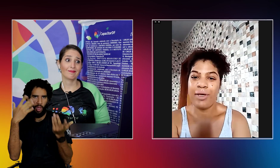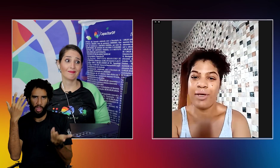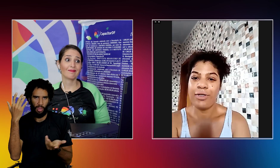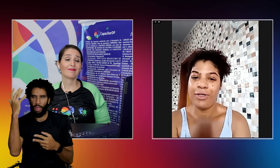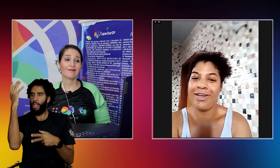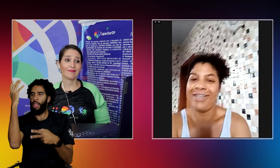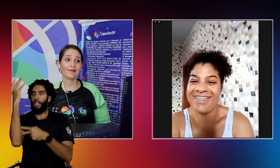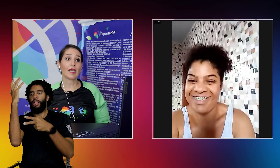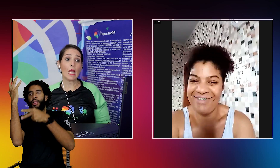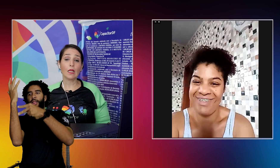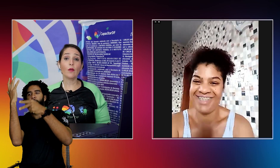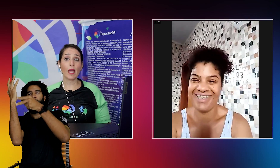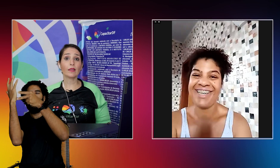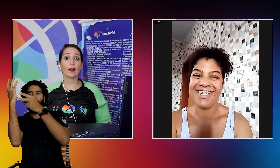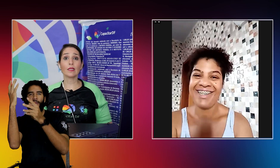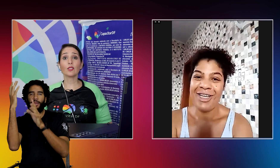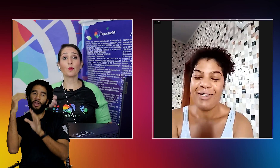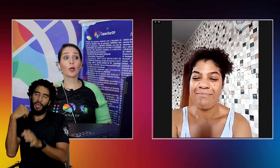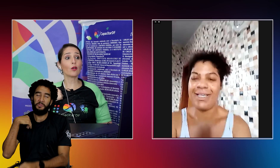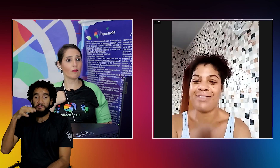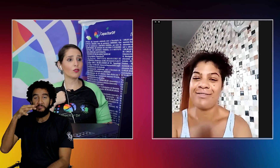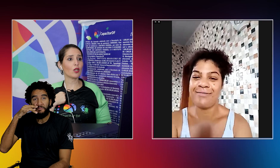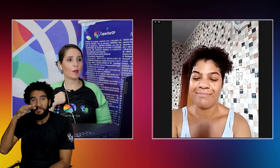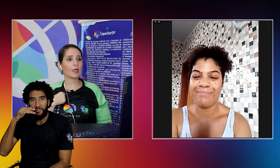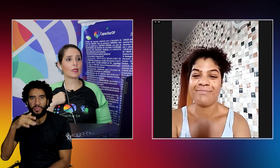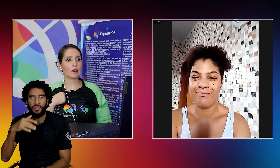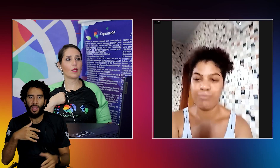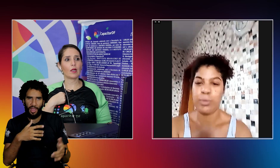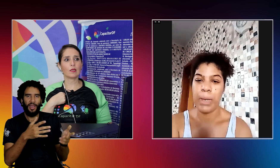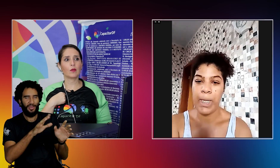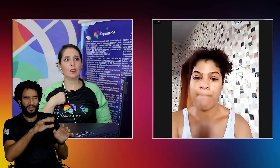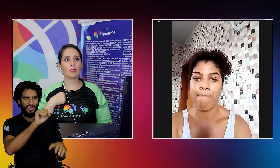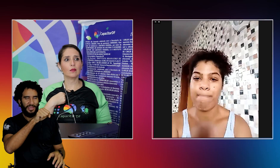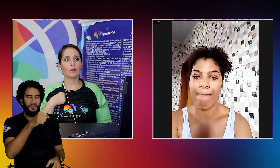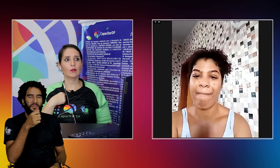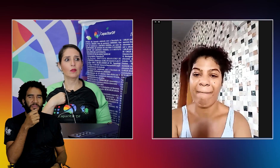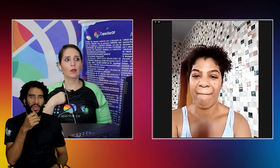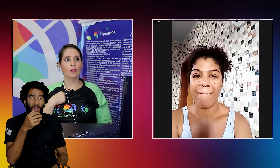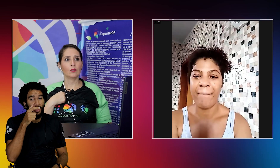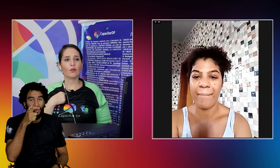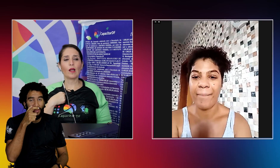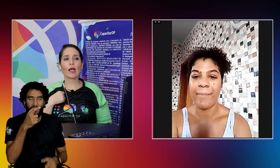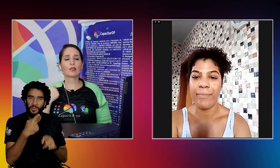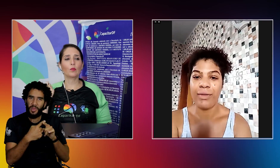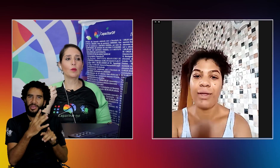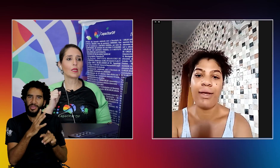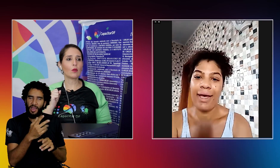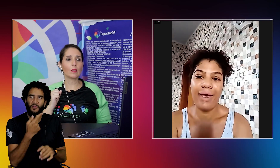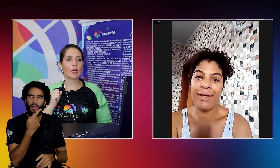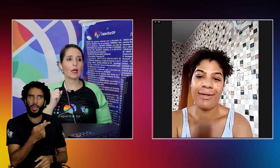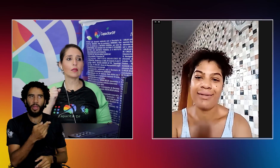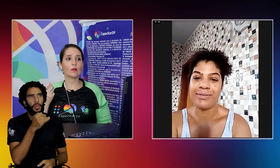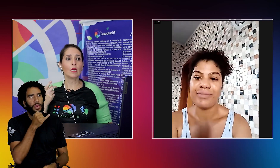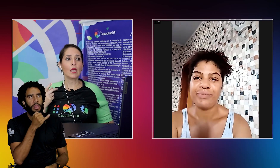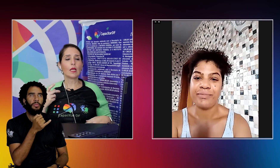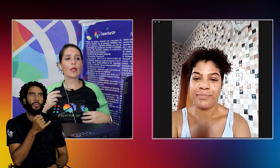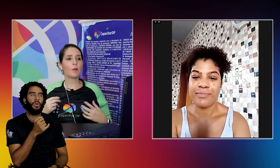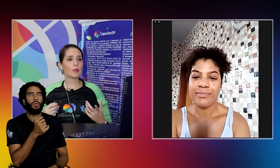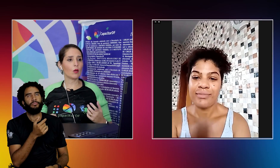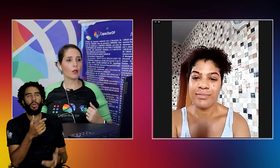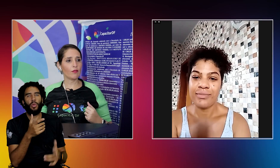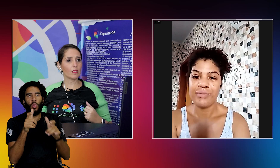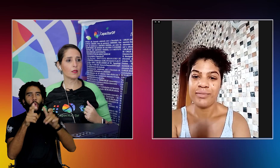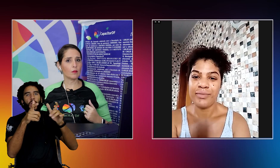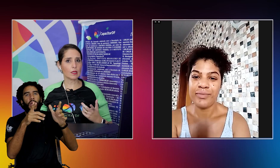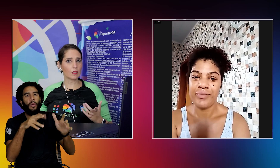bem curiosa. Não, e é interessante, porque eu já fui chamada a atenção em relação a isso. De falar, subiu em tal lugar. E aí a